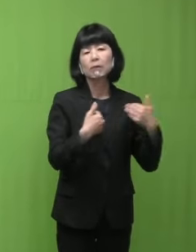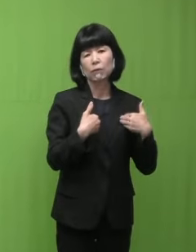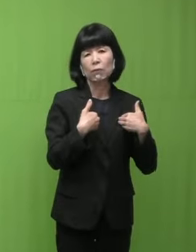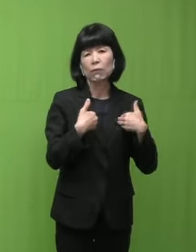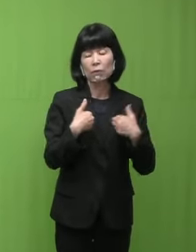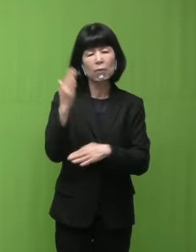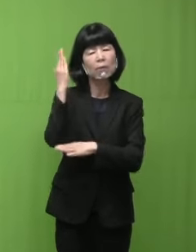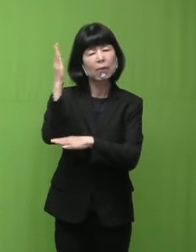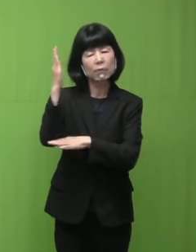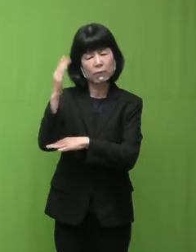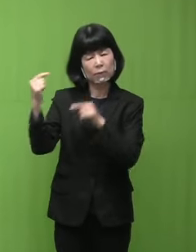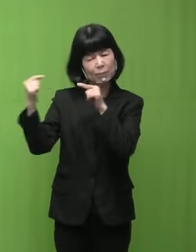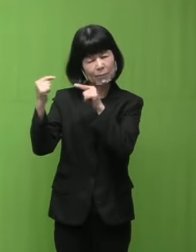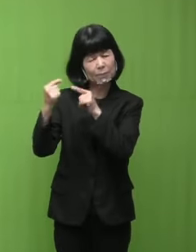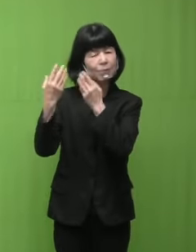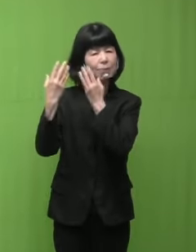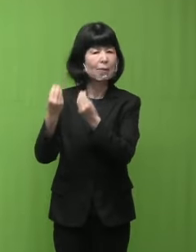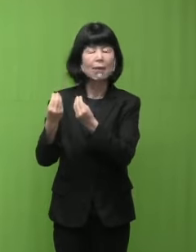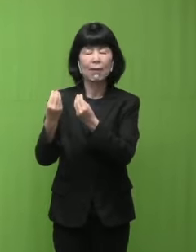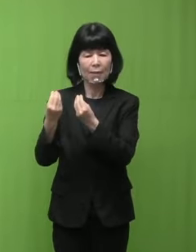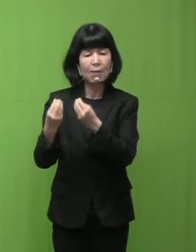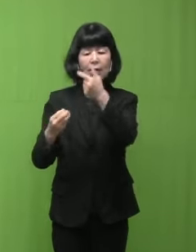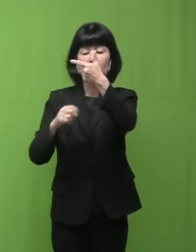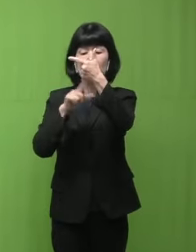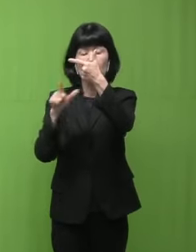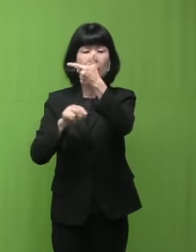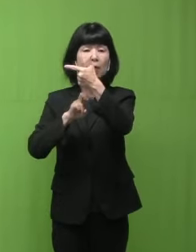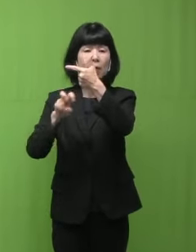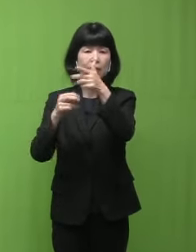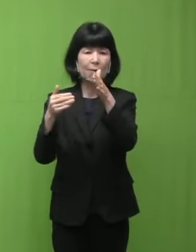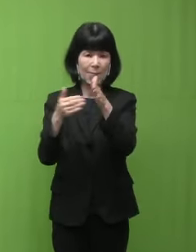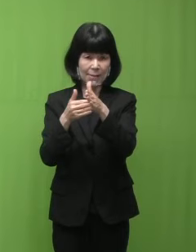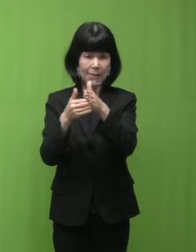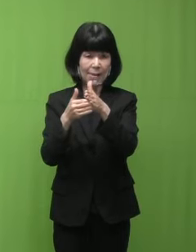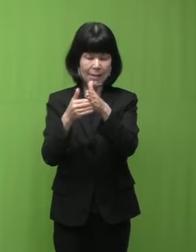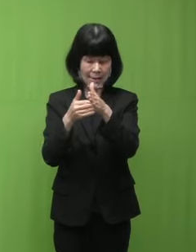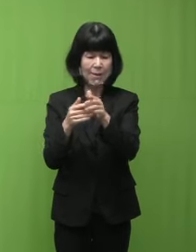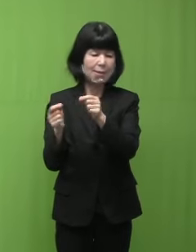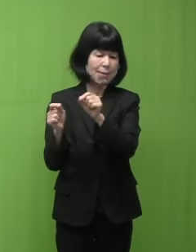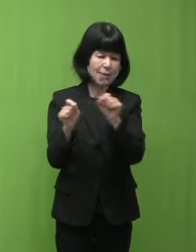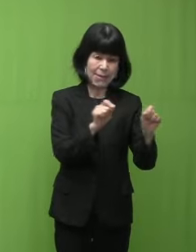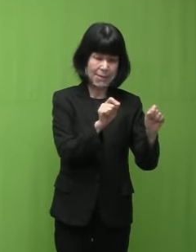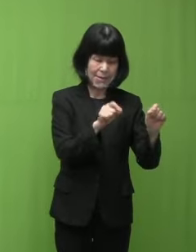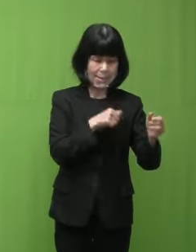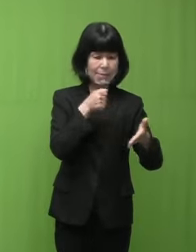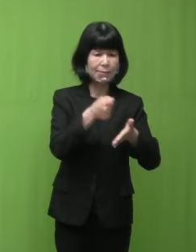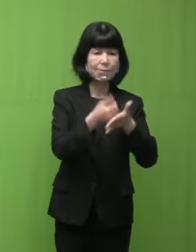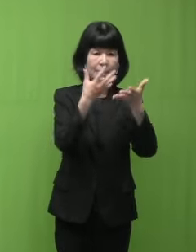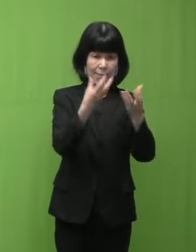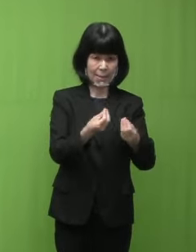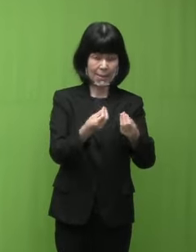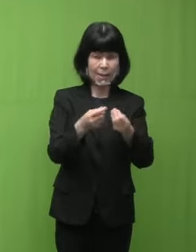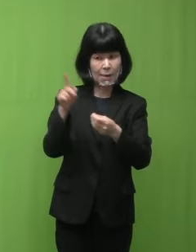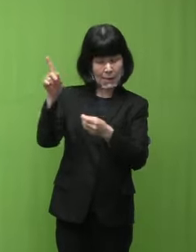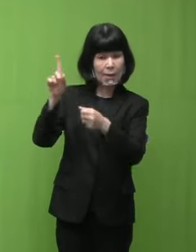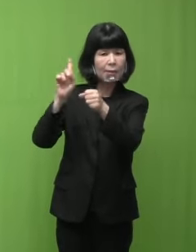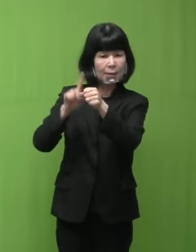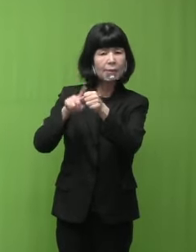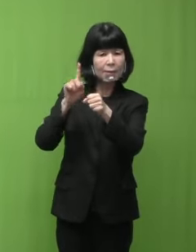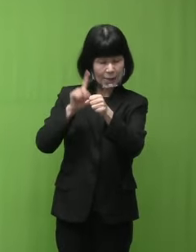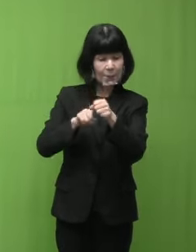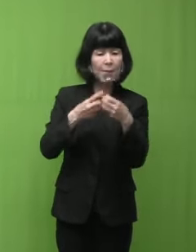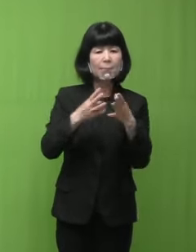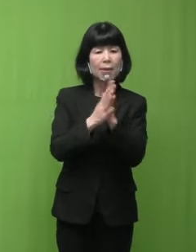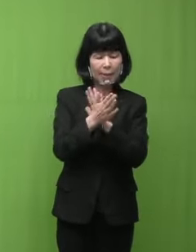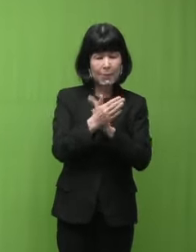と協議を続けて参りましたがエロ20sep までの延長が決定をされましたねこれに合わせ三重県